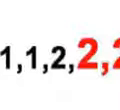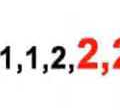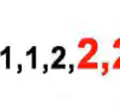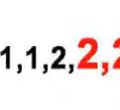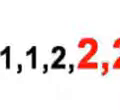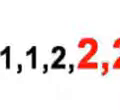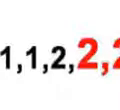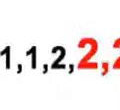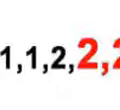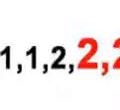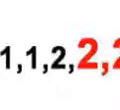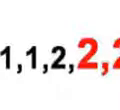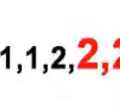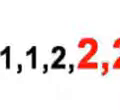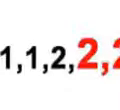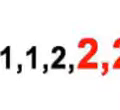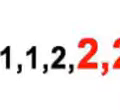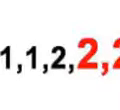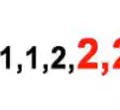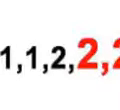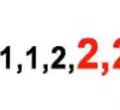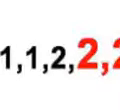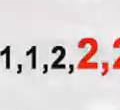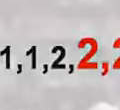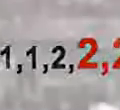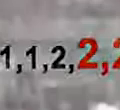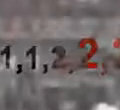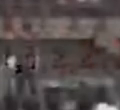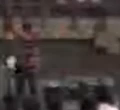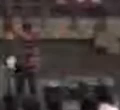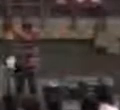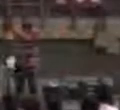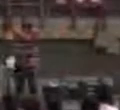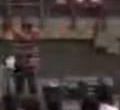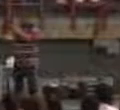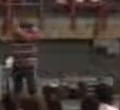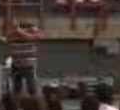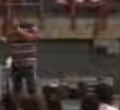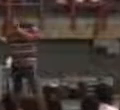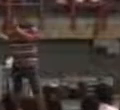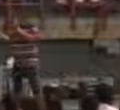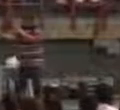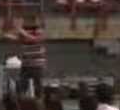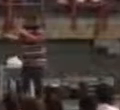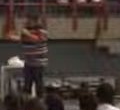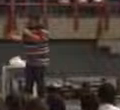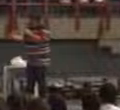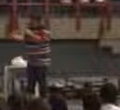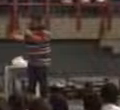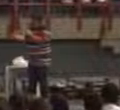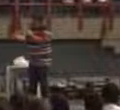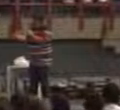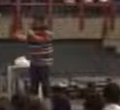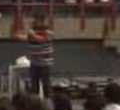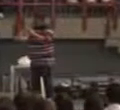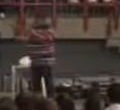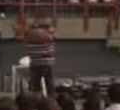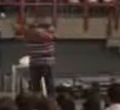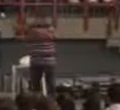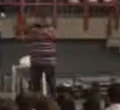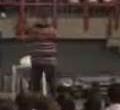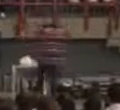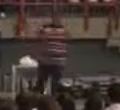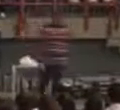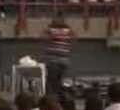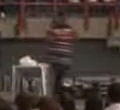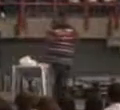termos? 1, 2, 3, 4, 5, 6, 7, 8, 9. Então você concorda que esses 2 termos são